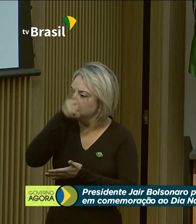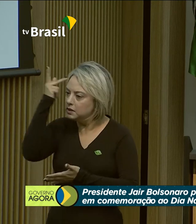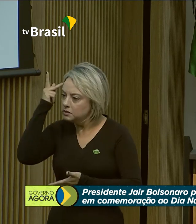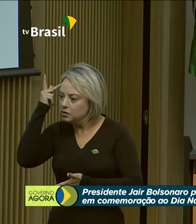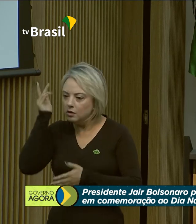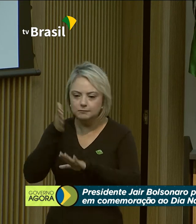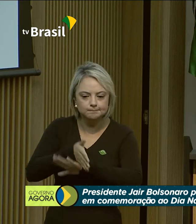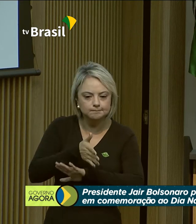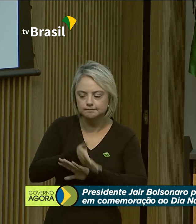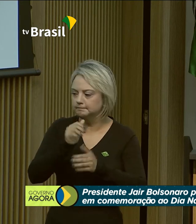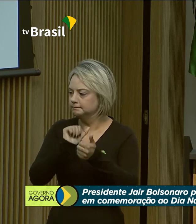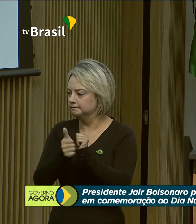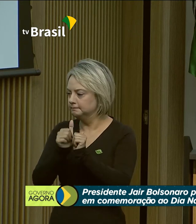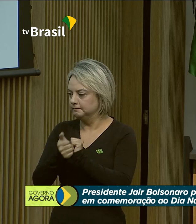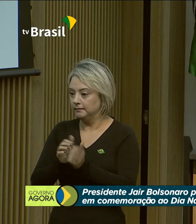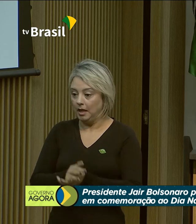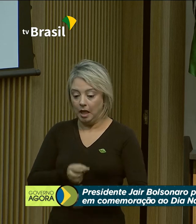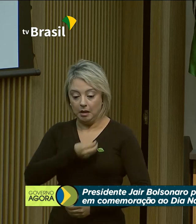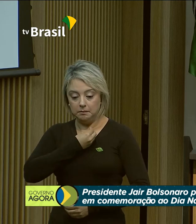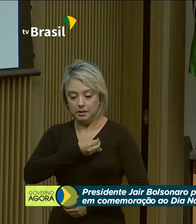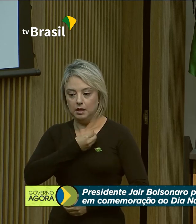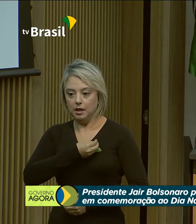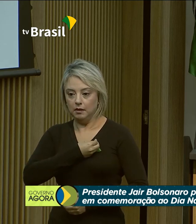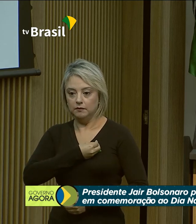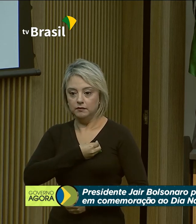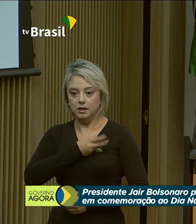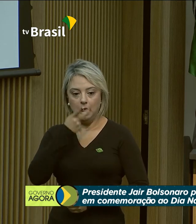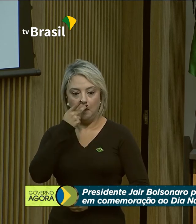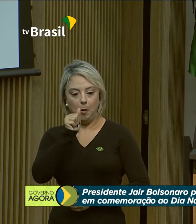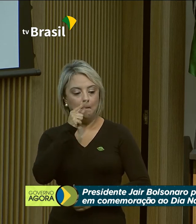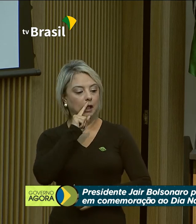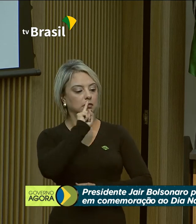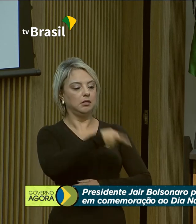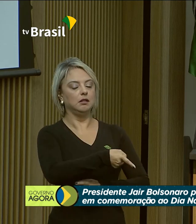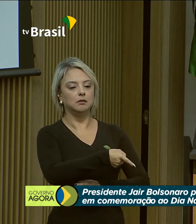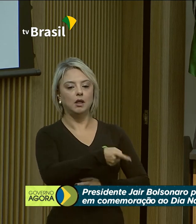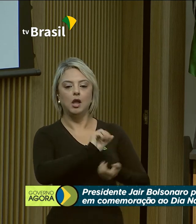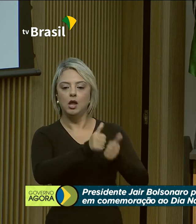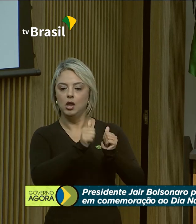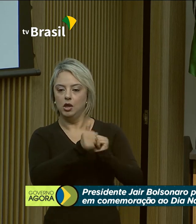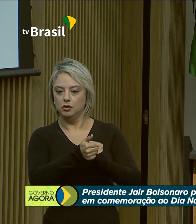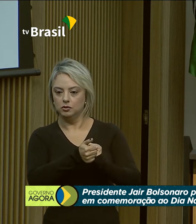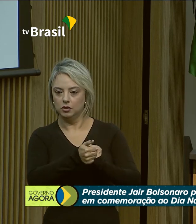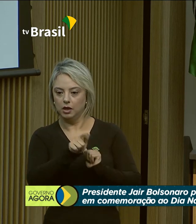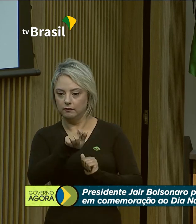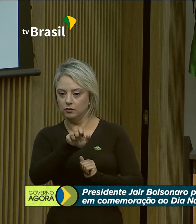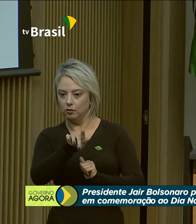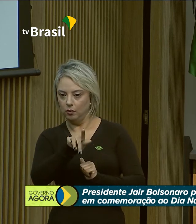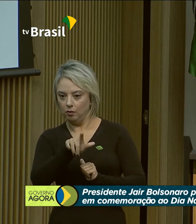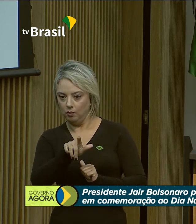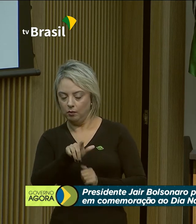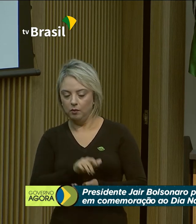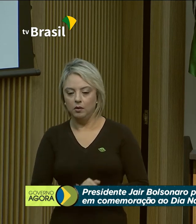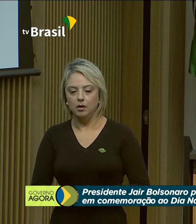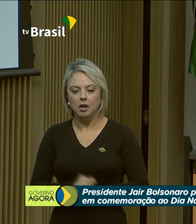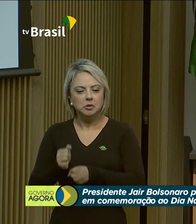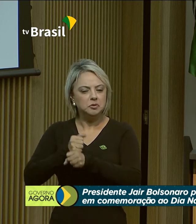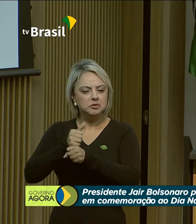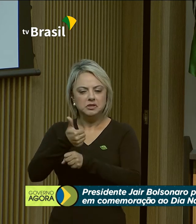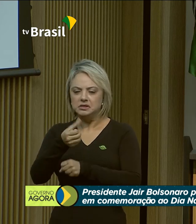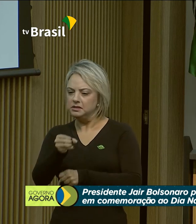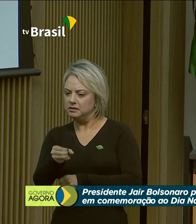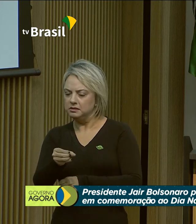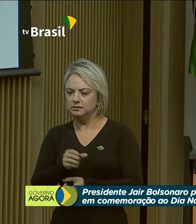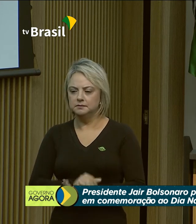pelo futebol. A minha vida, quem decidiu foi o meu pai. Eu jogava no gol nos anos